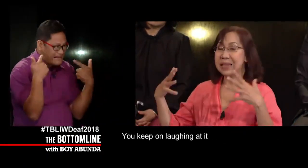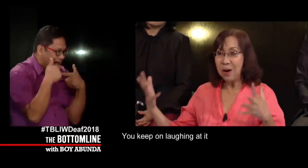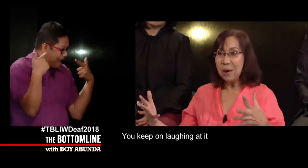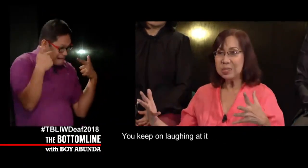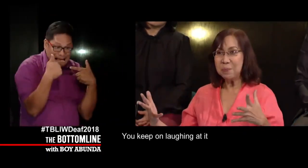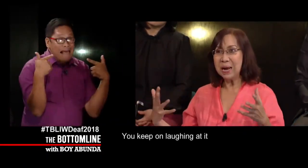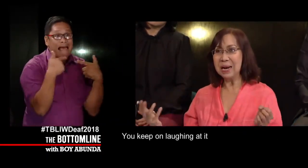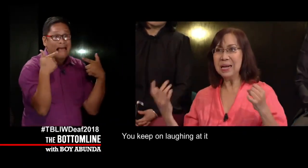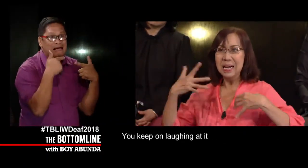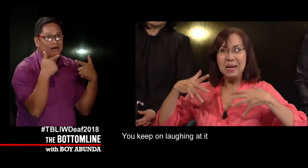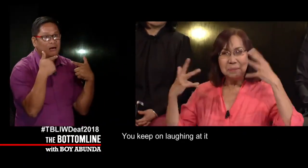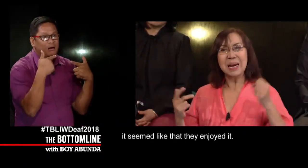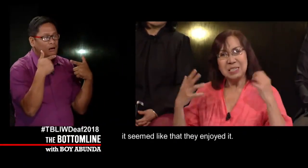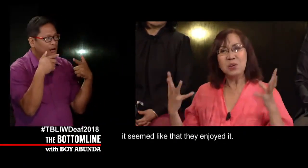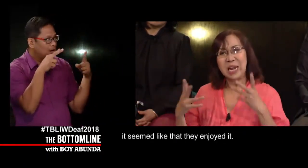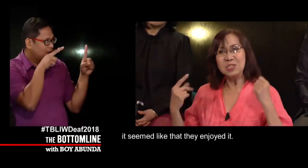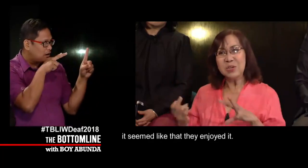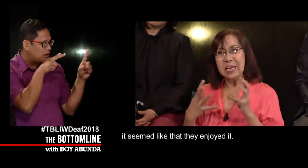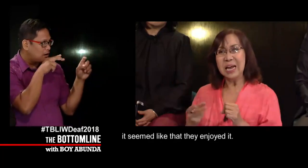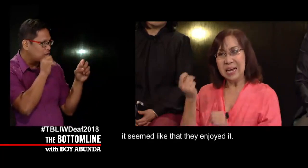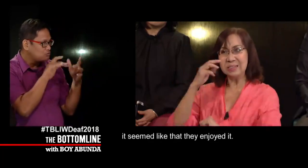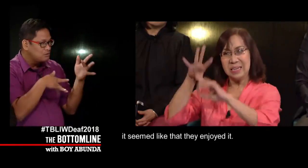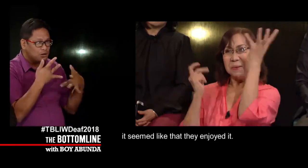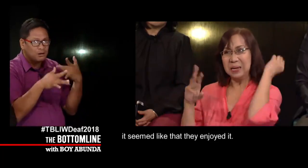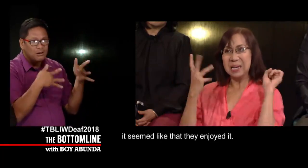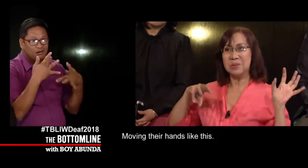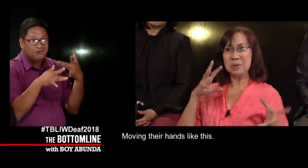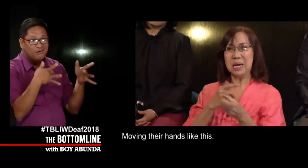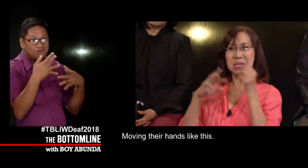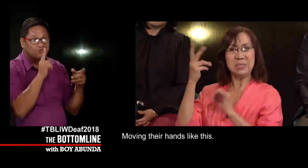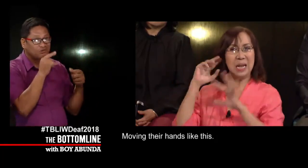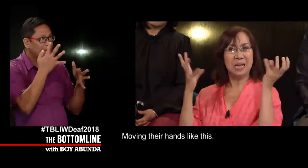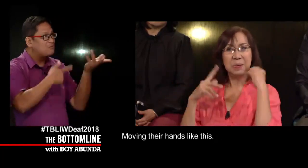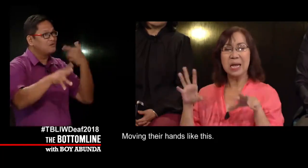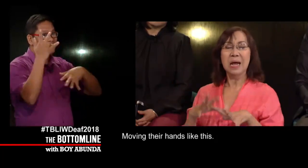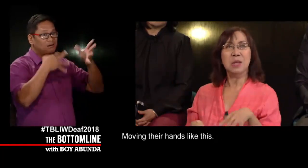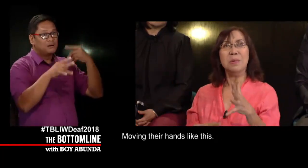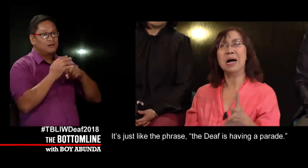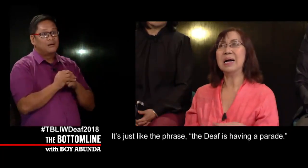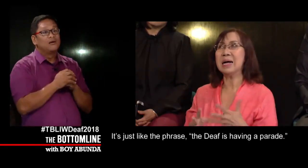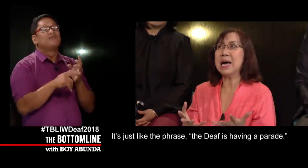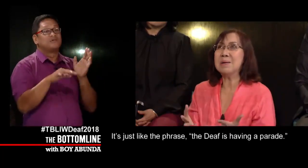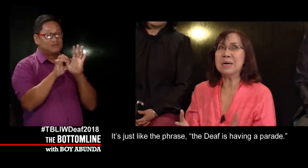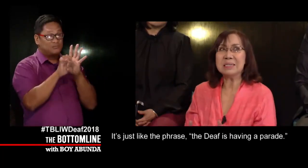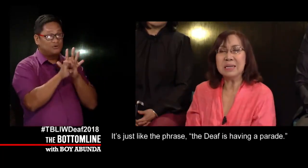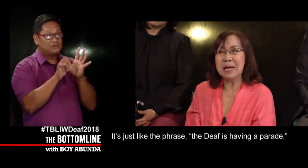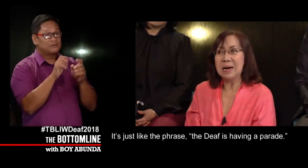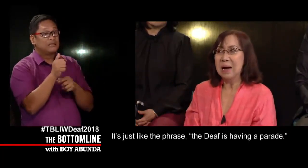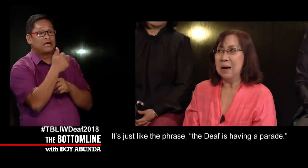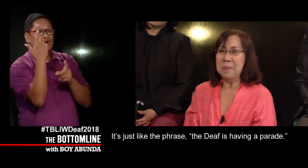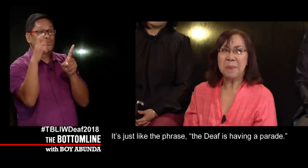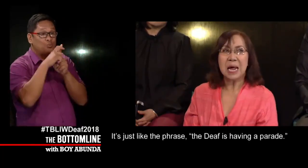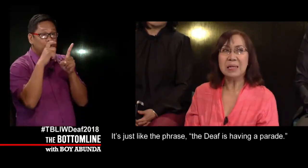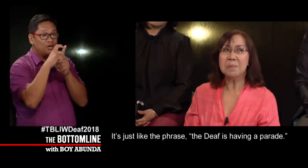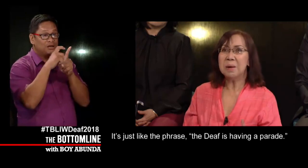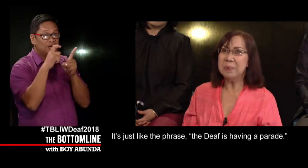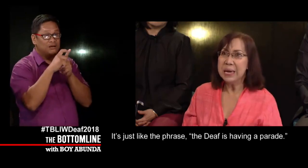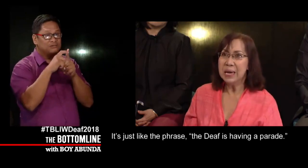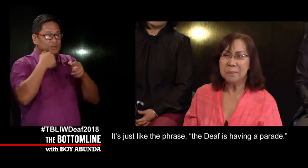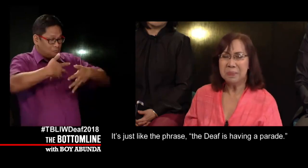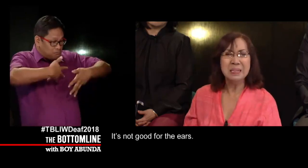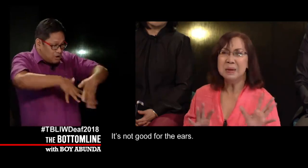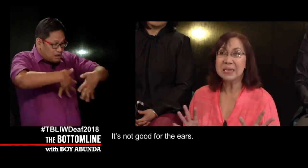ng tawa, so parang enjoy na enjoy sila na, sige, ganito sila. Yung mga kagaya ng mga salitang, may parada ang